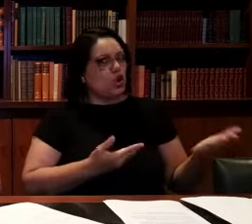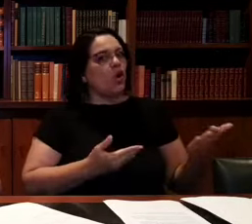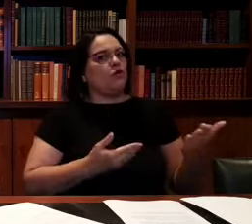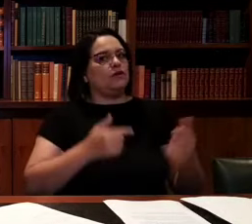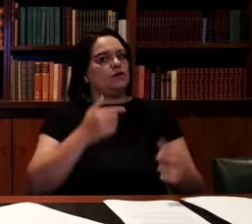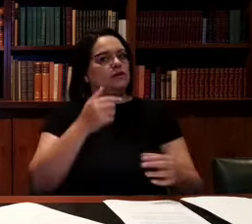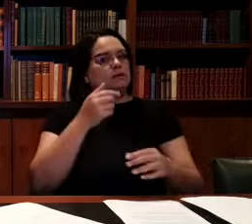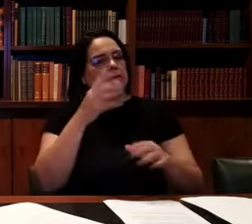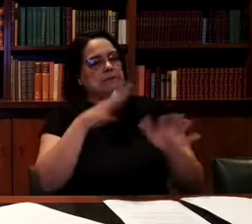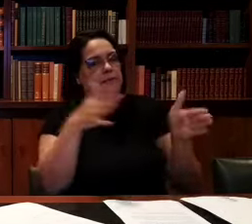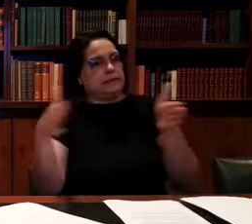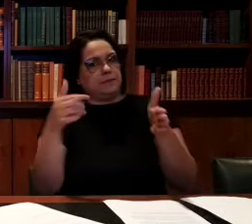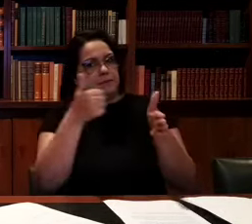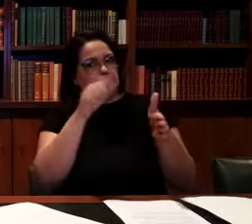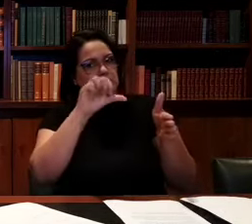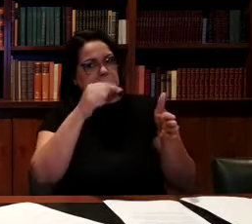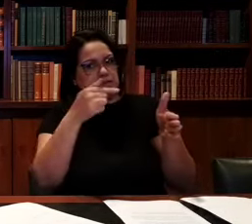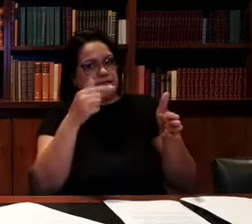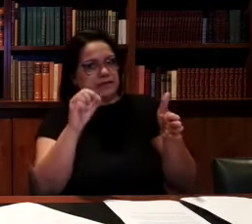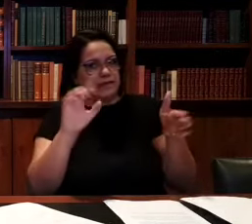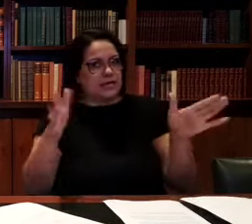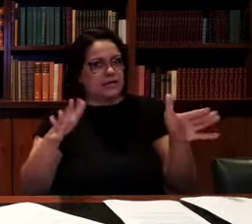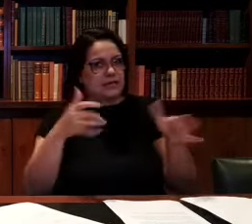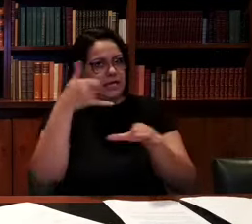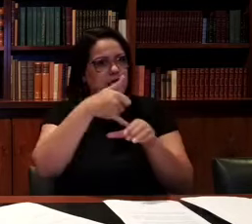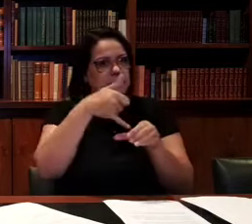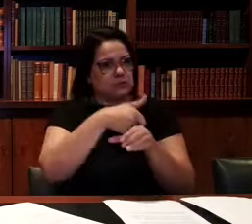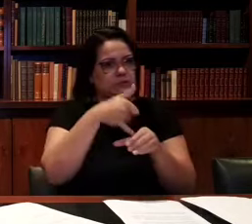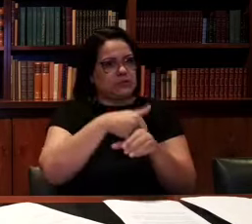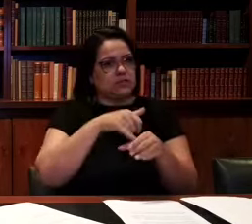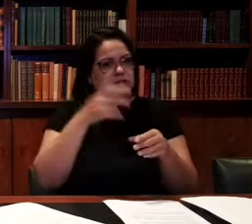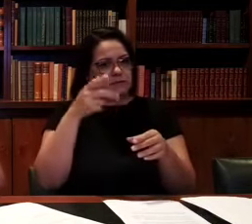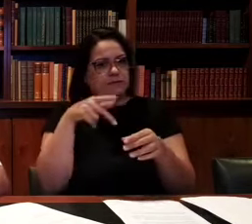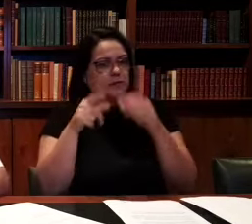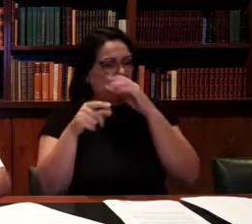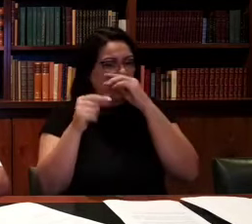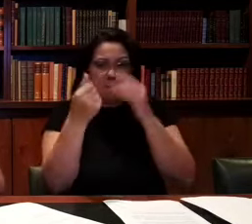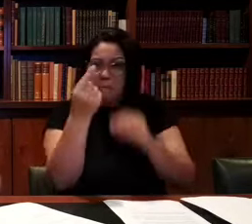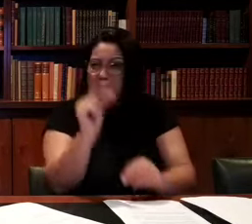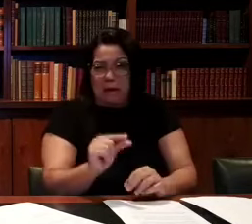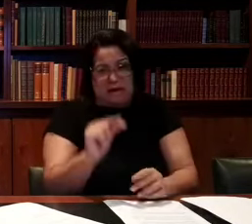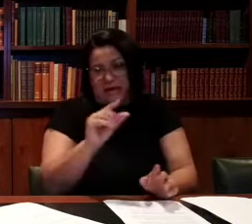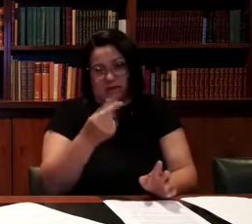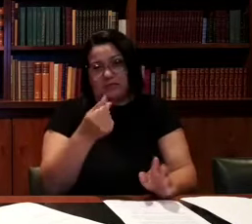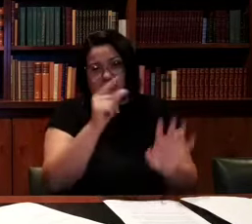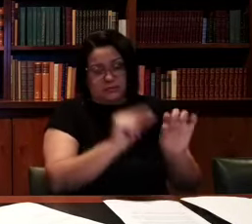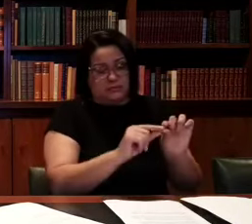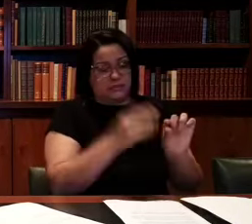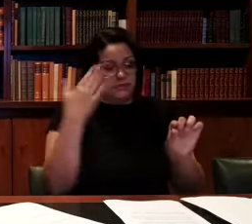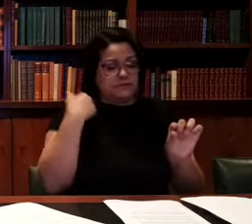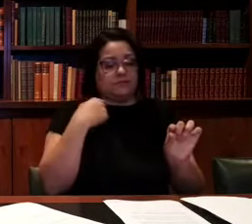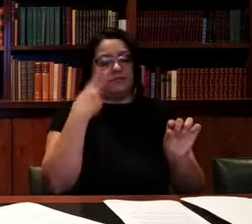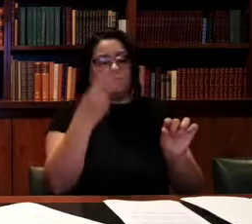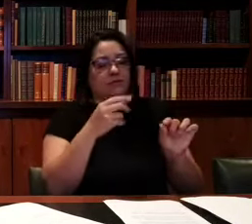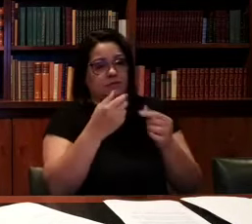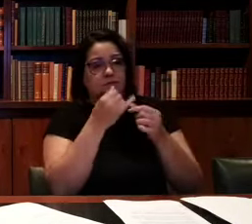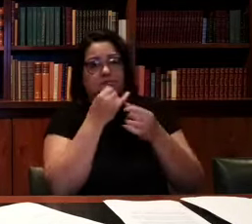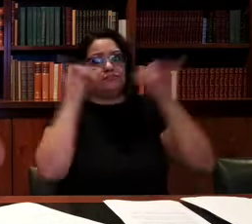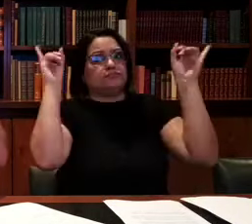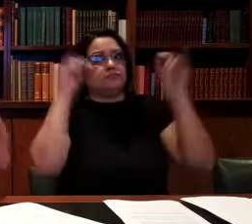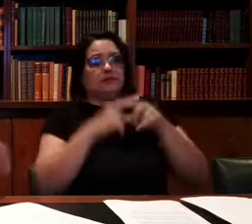e a gasolina à questão vou chutar hoje em dia que gostamos de pouco centavo e depois que os dois ficando